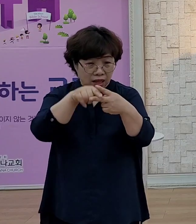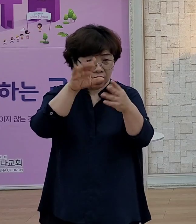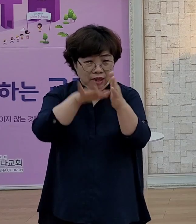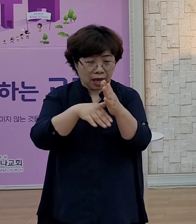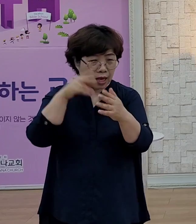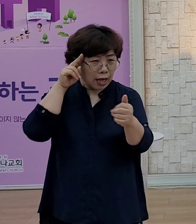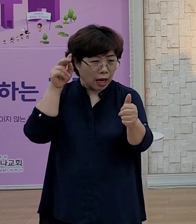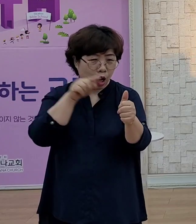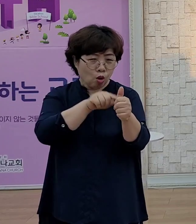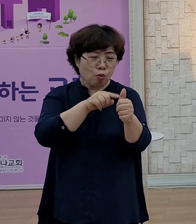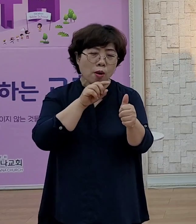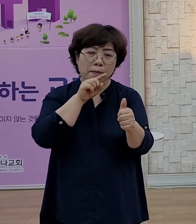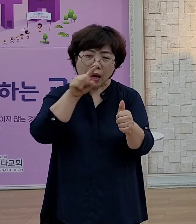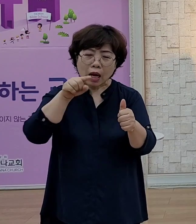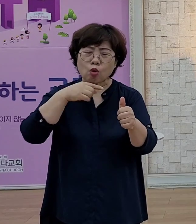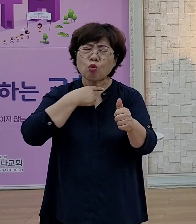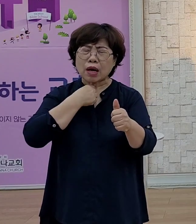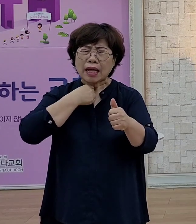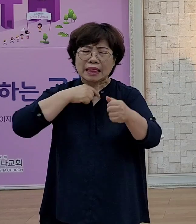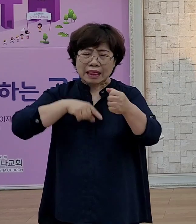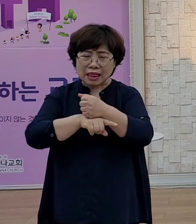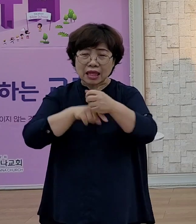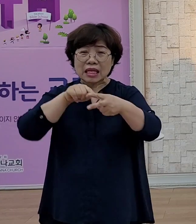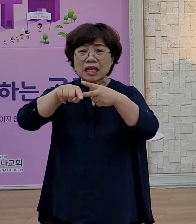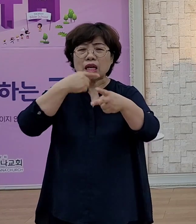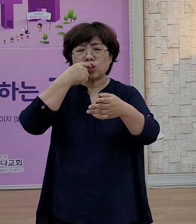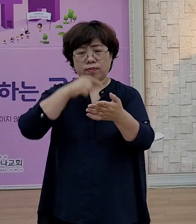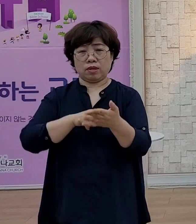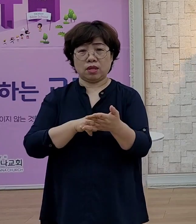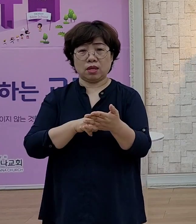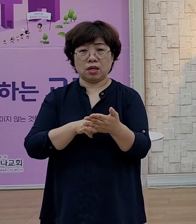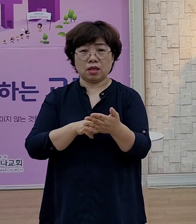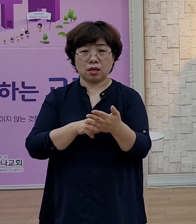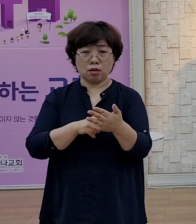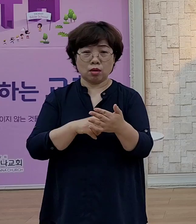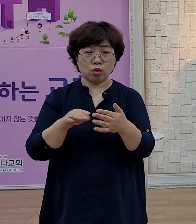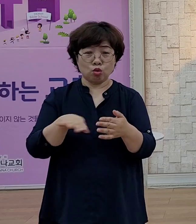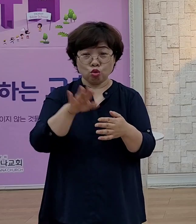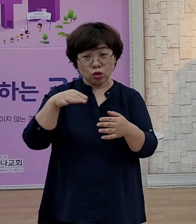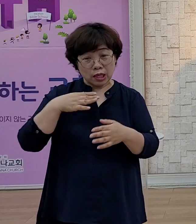거예요. 이 계획의 문제점이 뭐냐고. 여러분하고 다른 게 뭐예요?